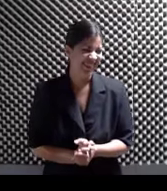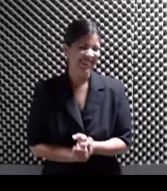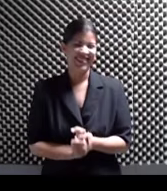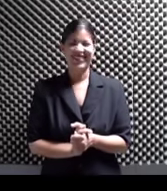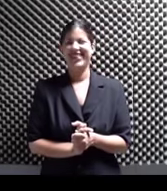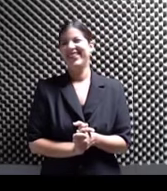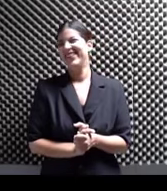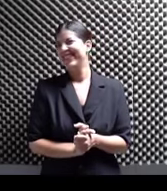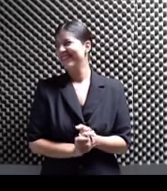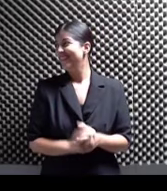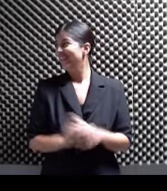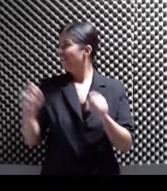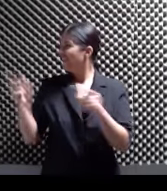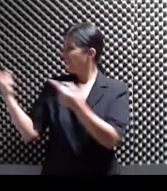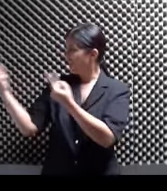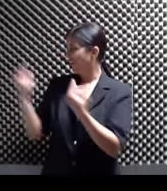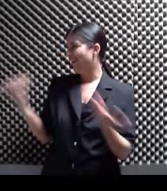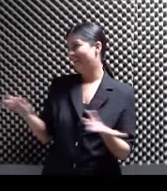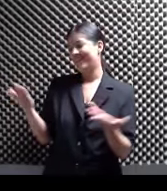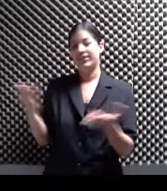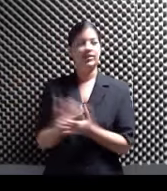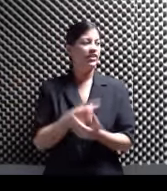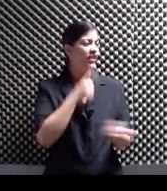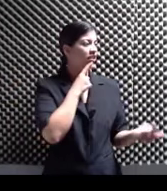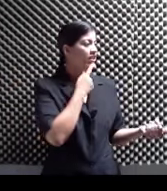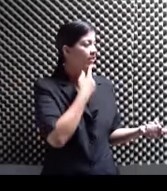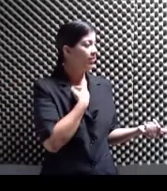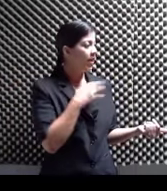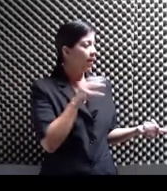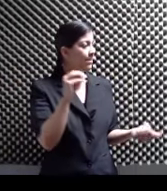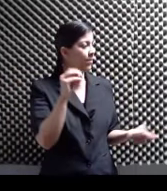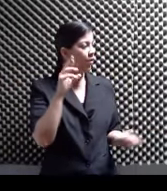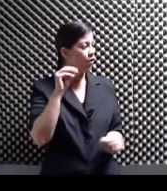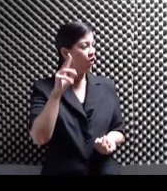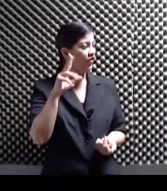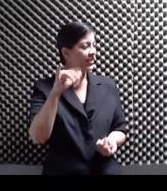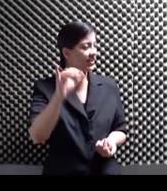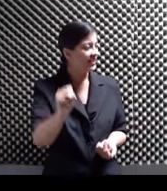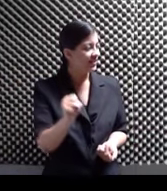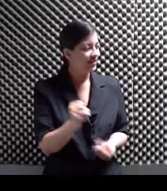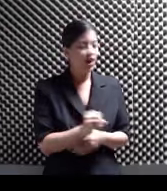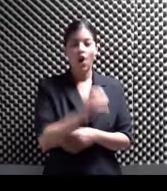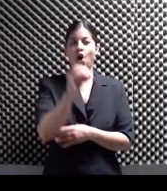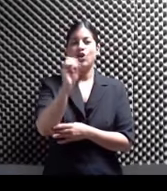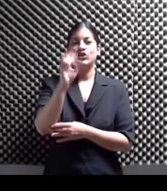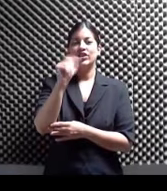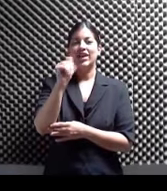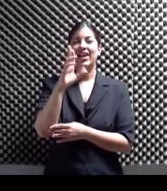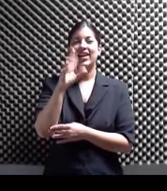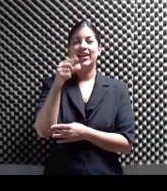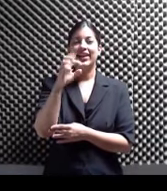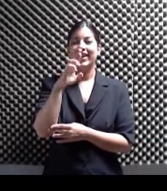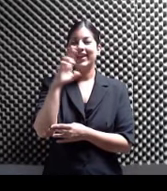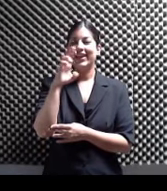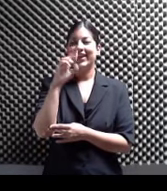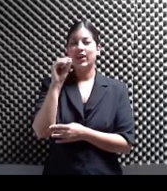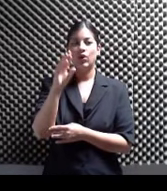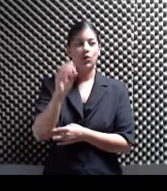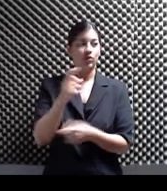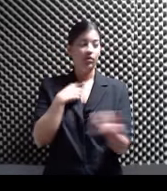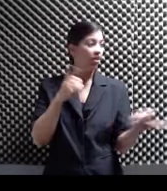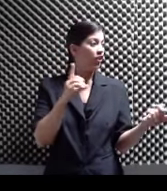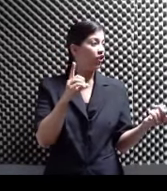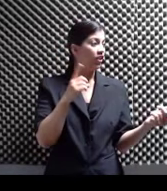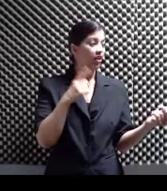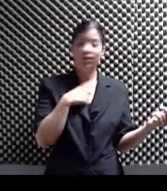sí, mano. Va a ser... Mira, cuéntame, eso es Morovis. Eso es Oscar Morovis. Guerrero. ¿Hola? Oscar Guerrero, ¿en dónde? ¿Dónde es ahí? Ahí que sí,